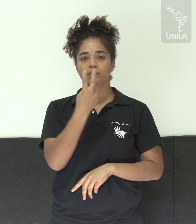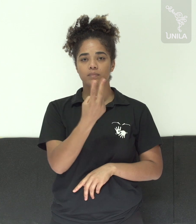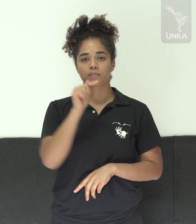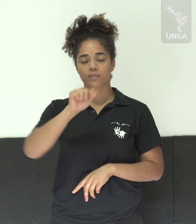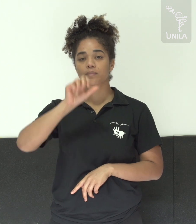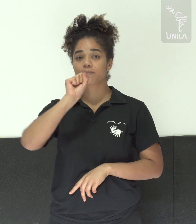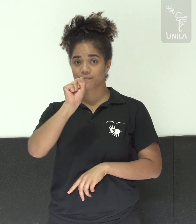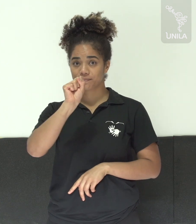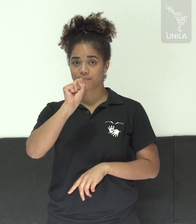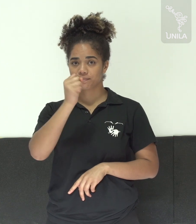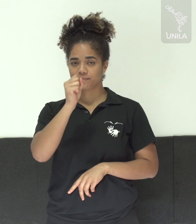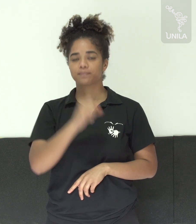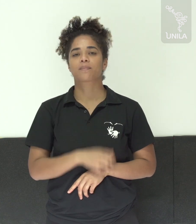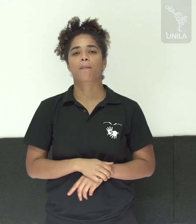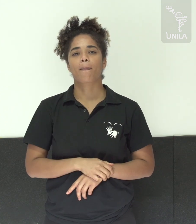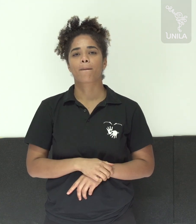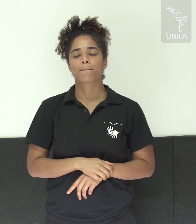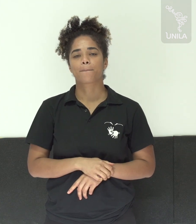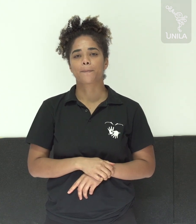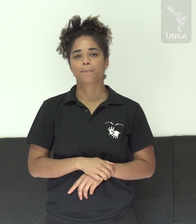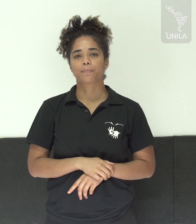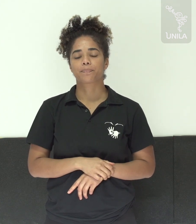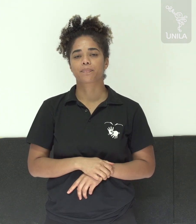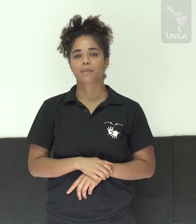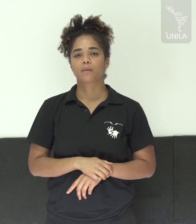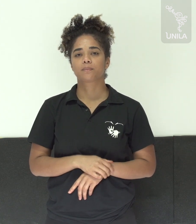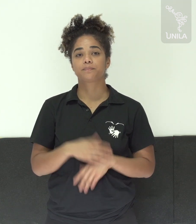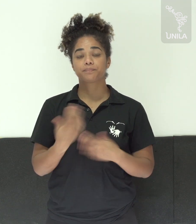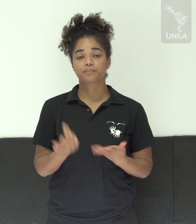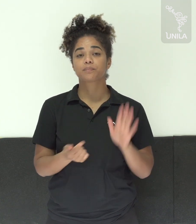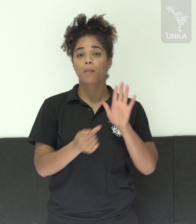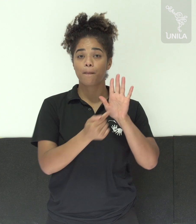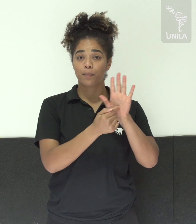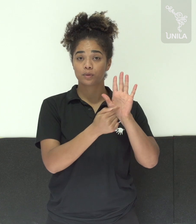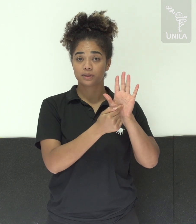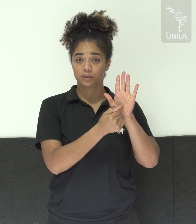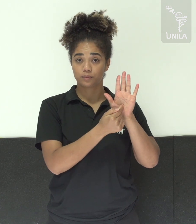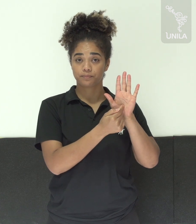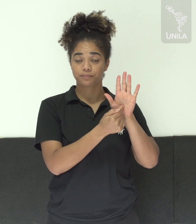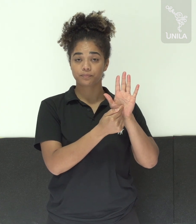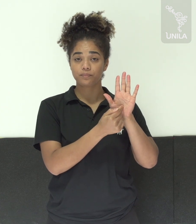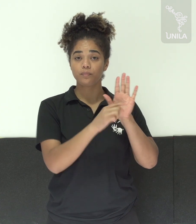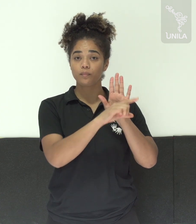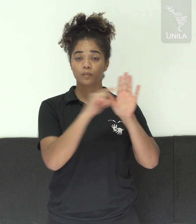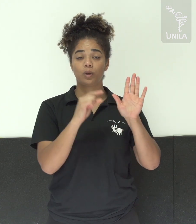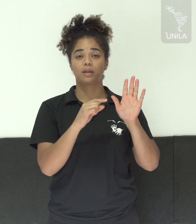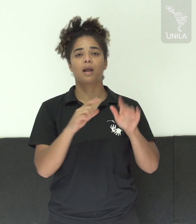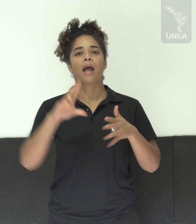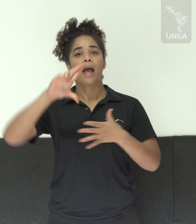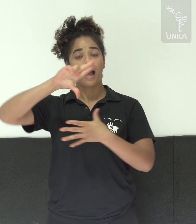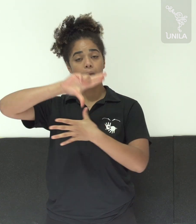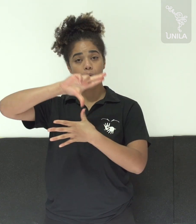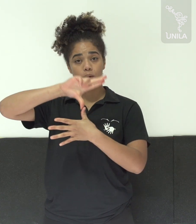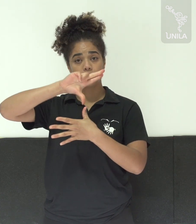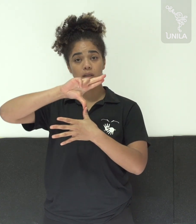7.2.8 Visando atender ao disposto no item supracitado, a UNILA solicitará